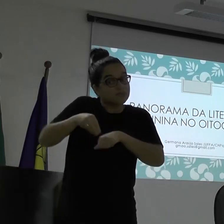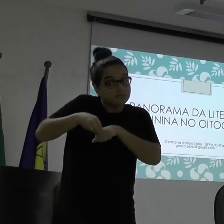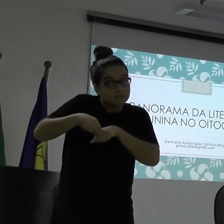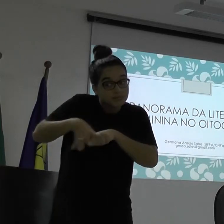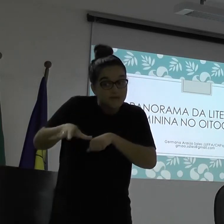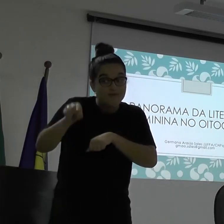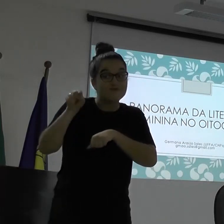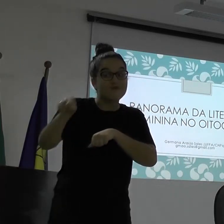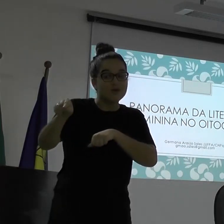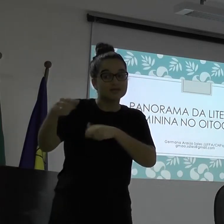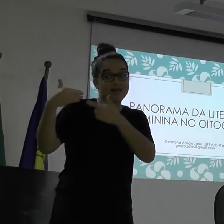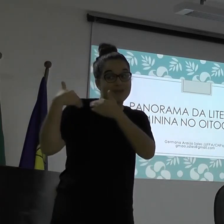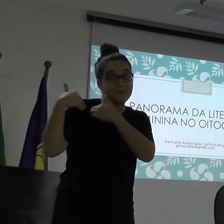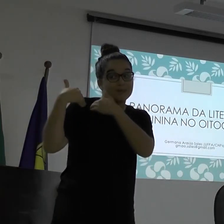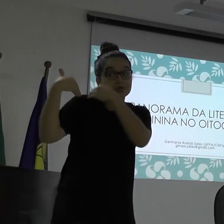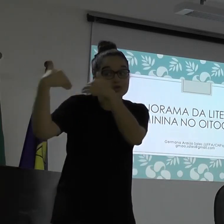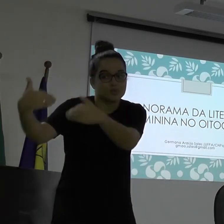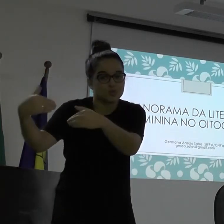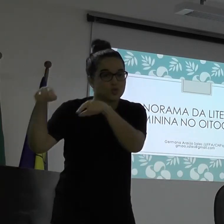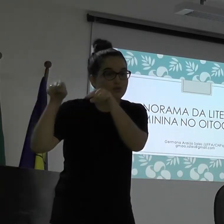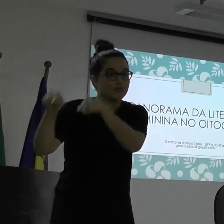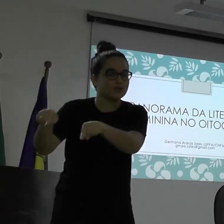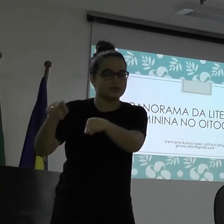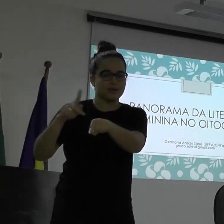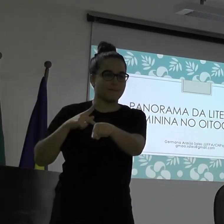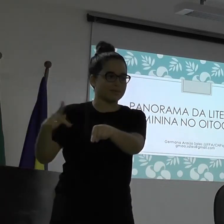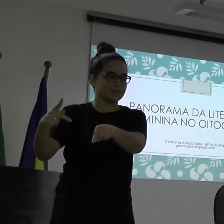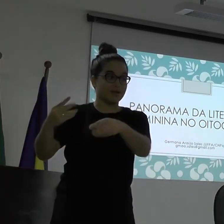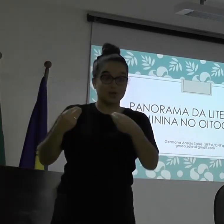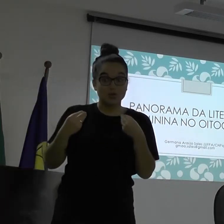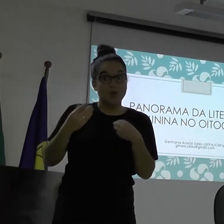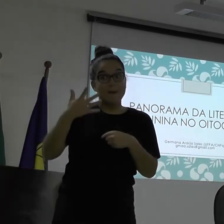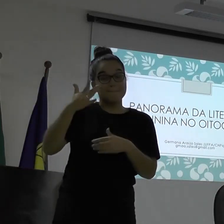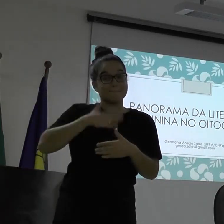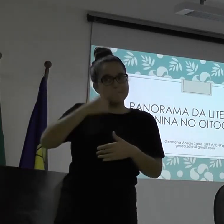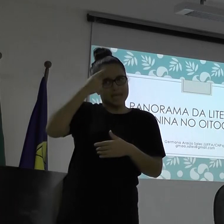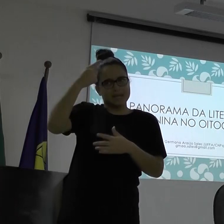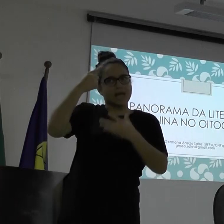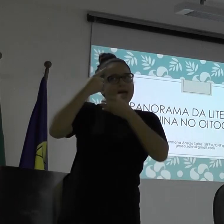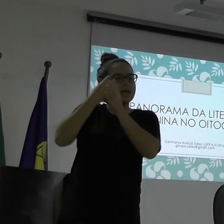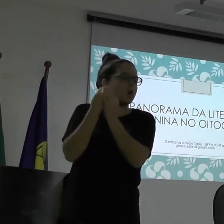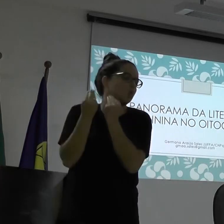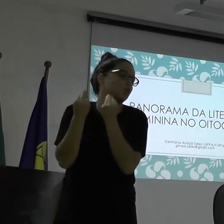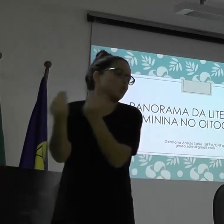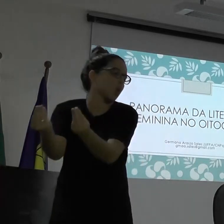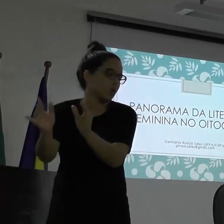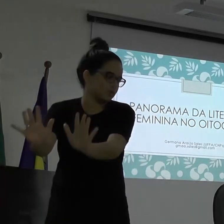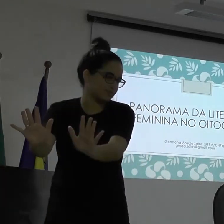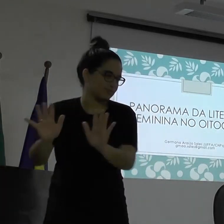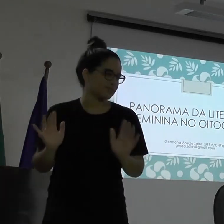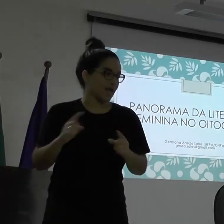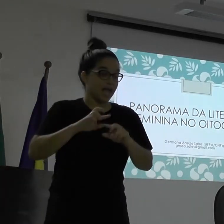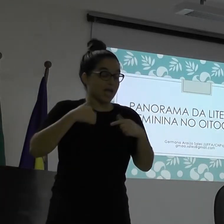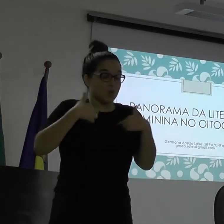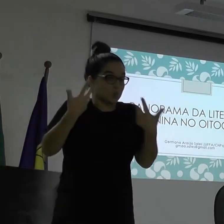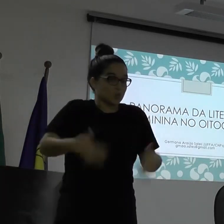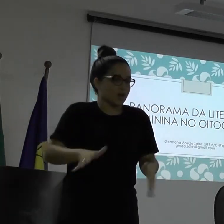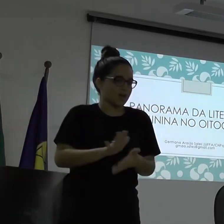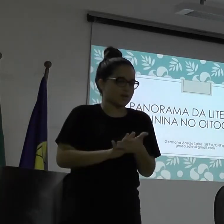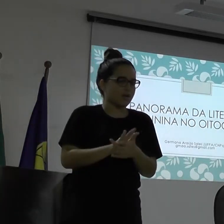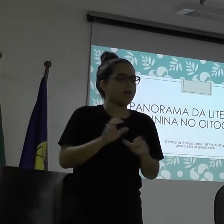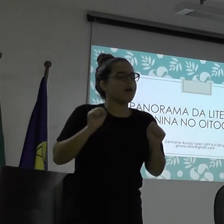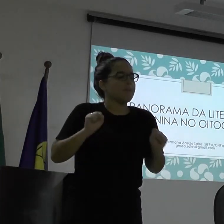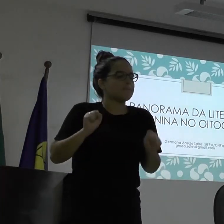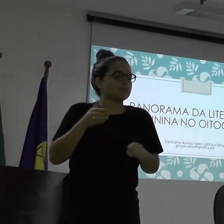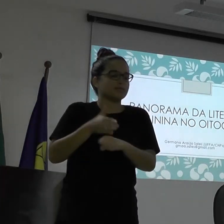é para você como presidente da casa, eu estou lhe dando a minha ideia, eu não quero mais nada. Mas enfim, eu até